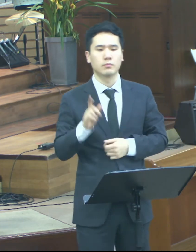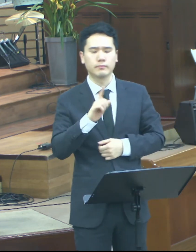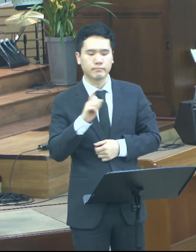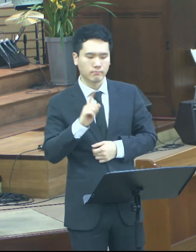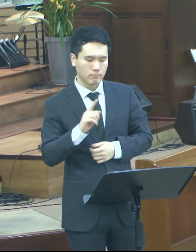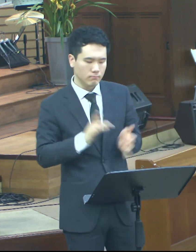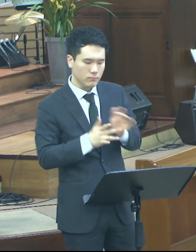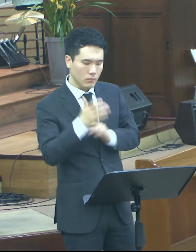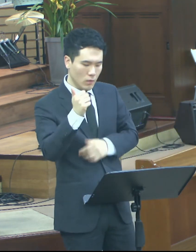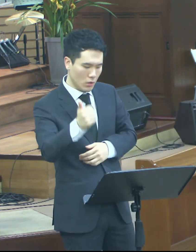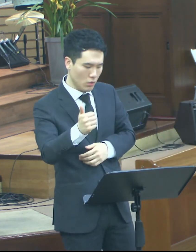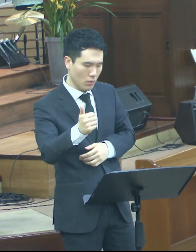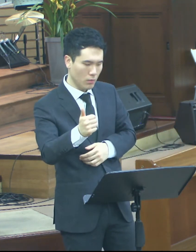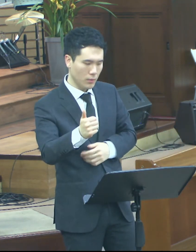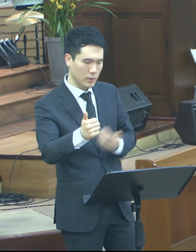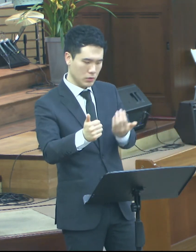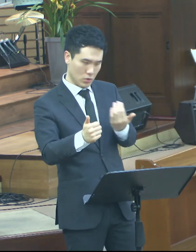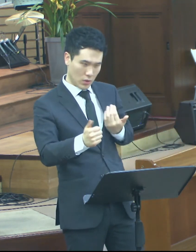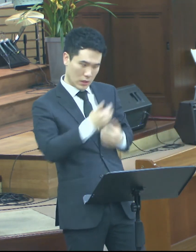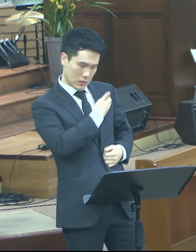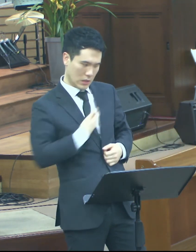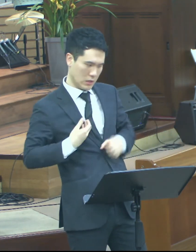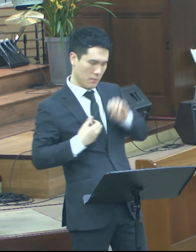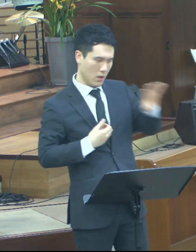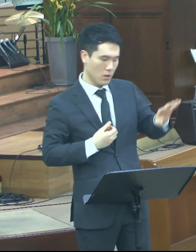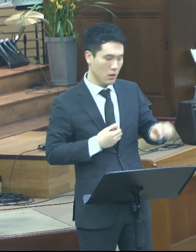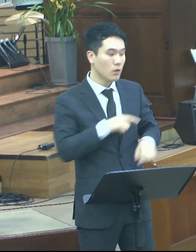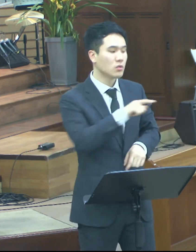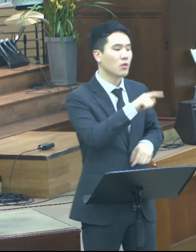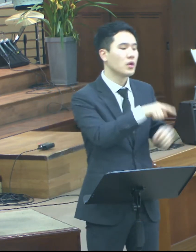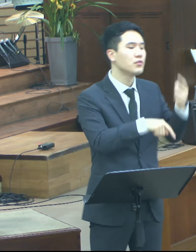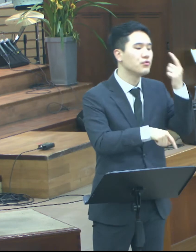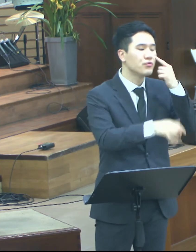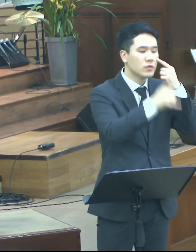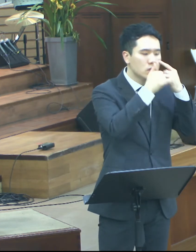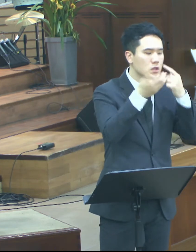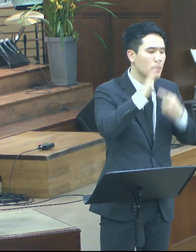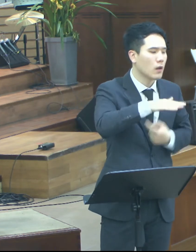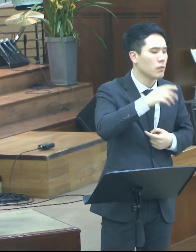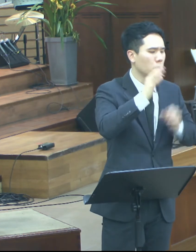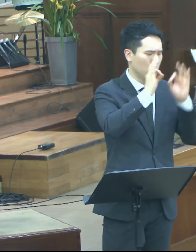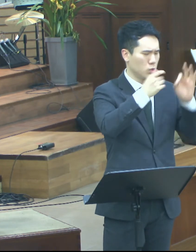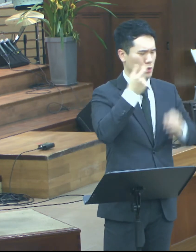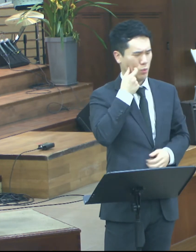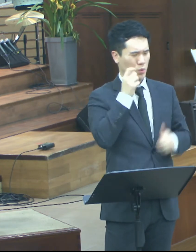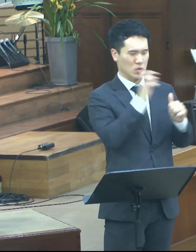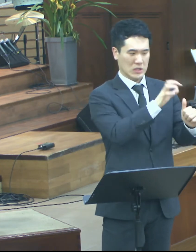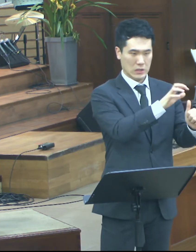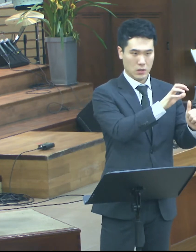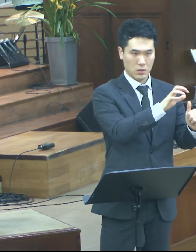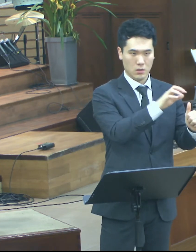너희가 눈이 있어도 보지 못하며 이 책망하고 관련이 있다고 봐요. 옆에 제자들이 있거든요.